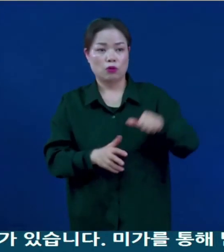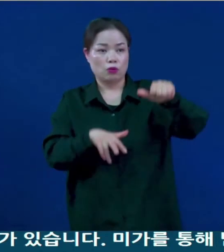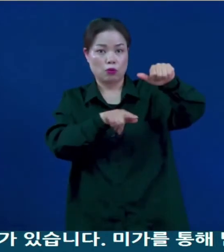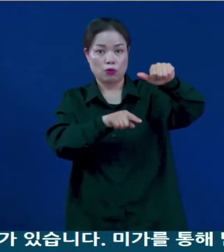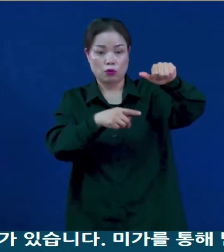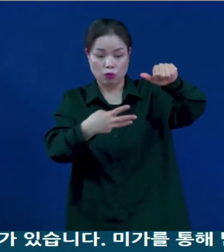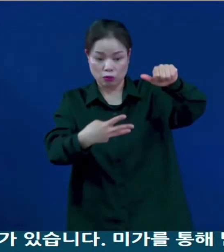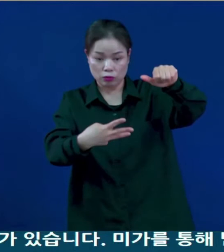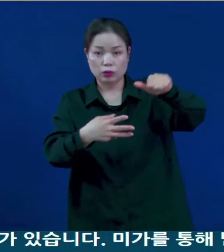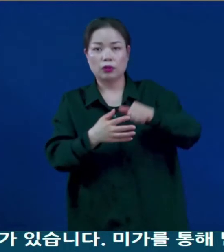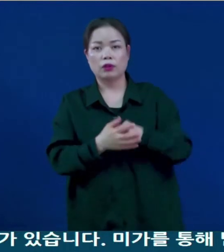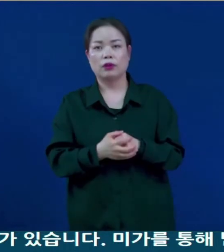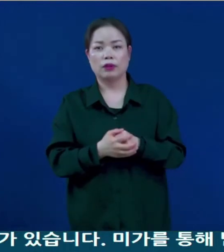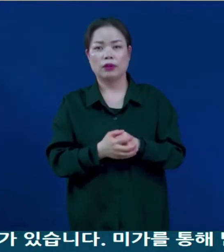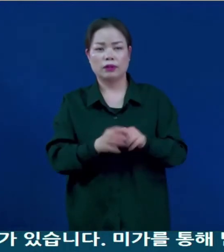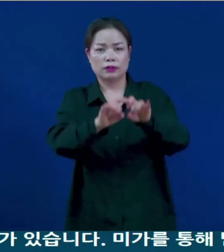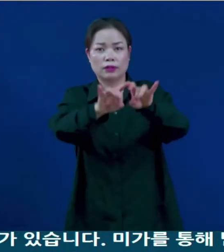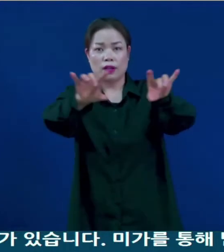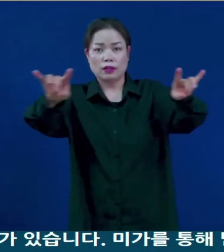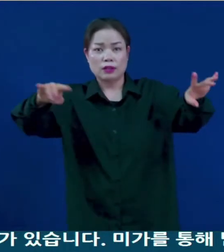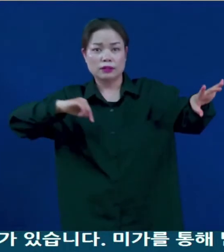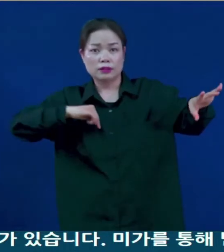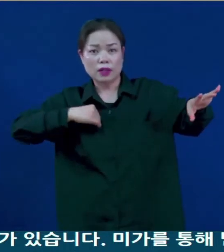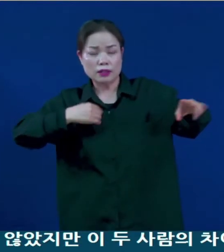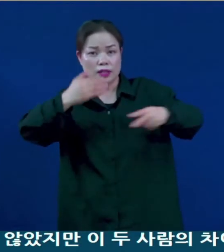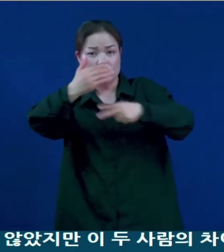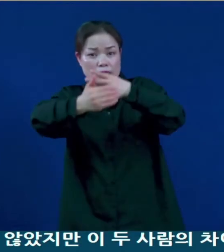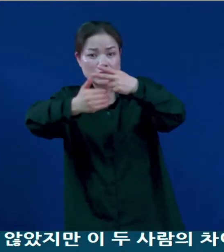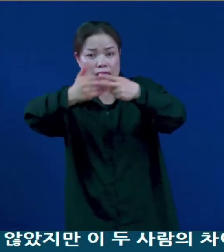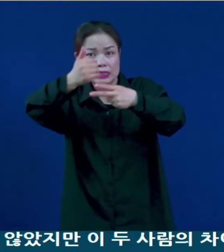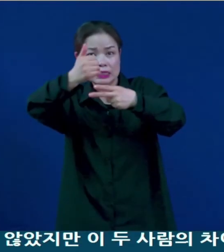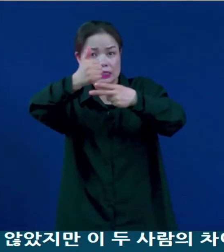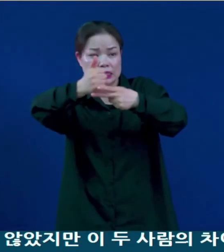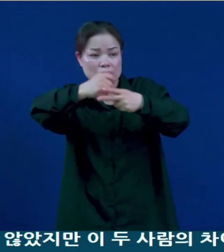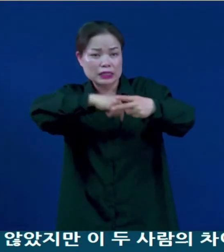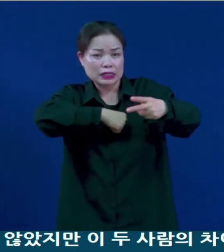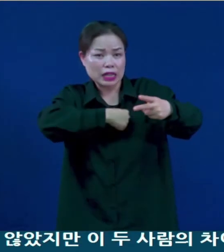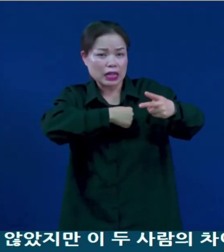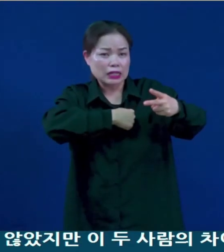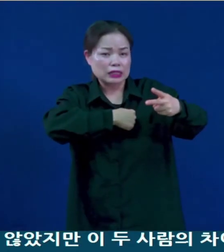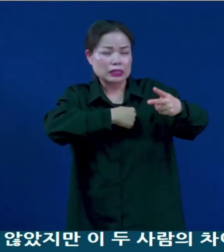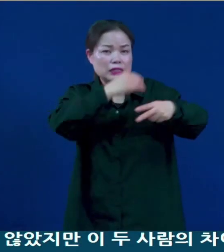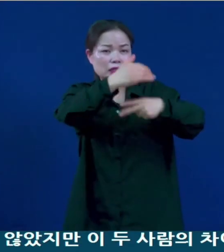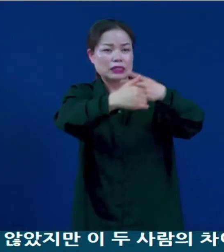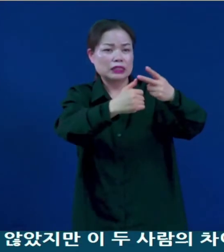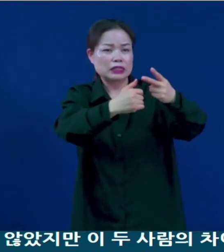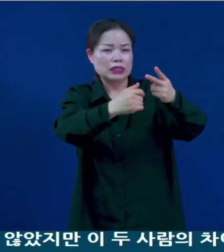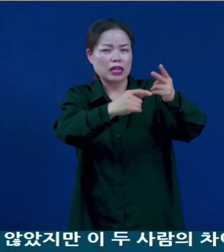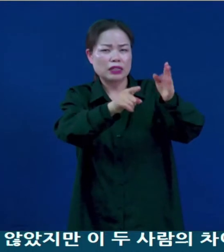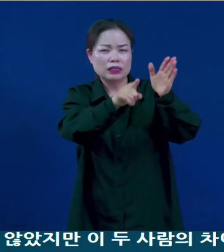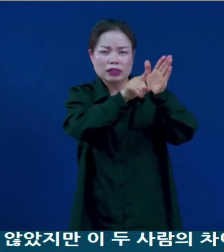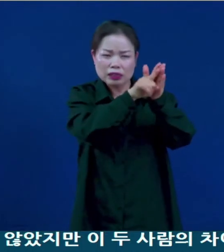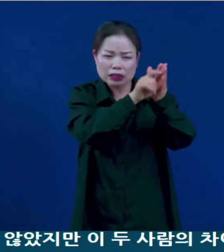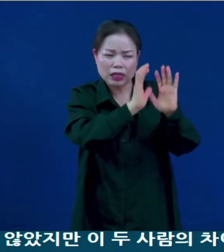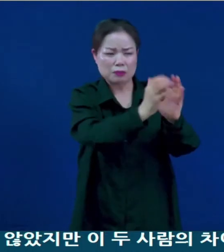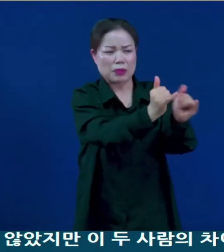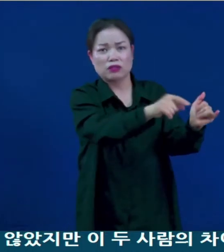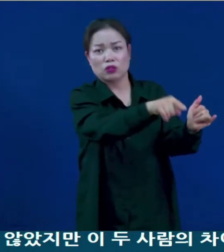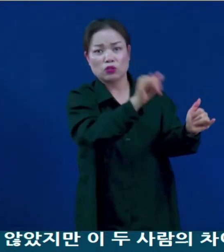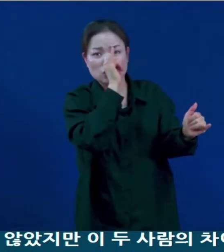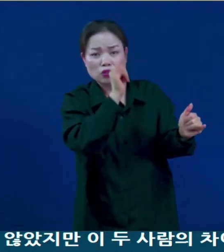보십시오. 각각 자기의 신을, 자기 신의 이름을 의지하여 행하는 만민들이